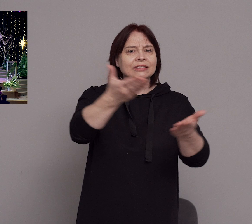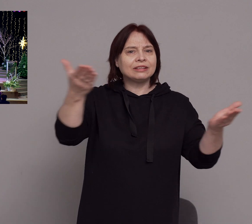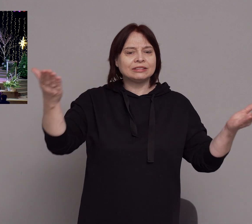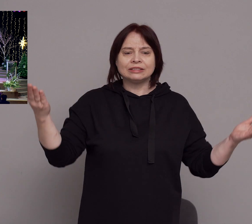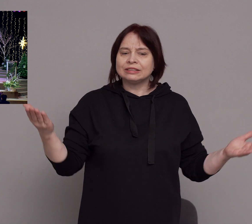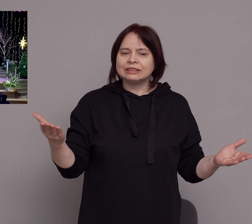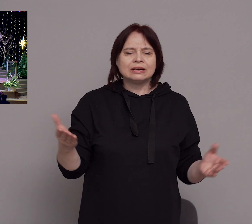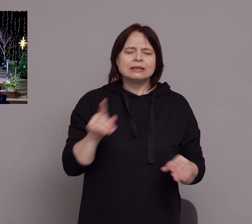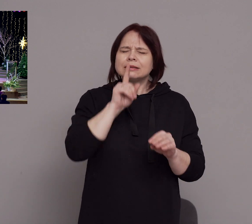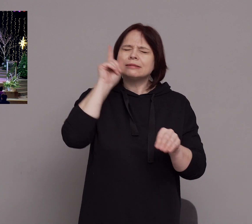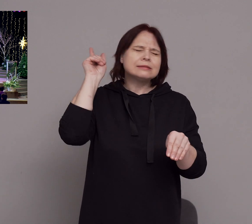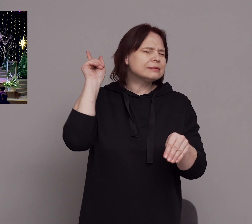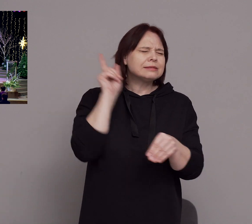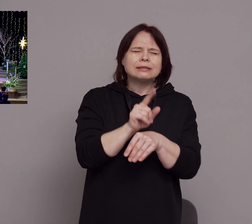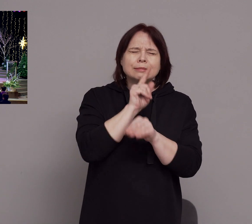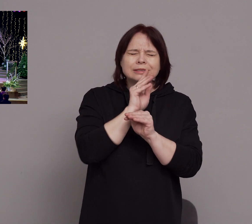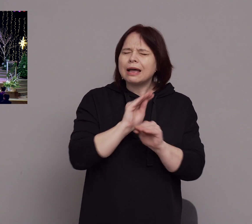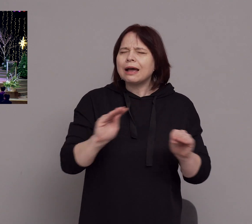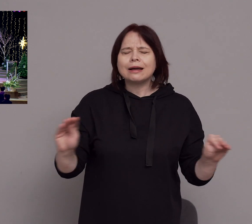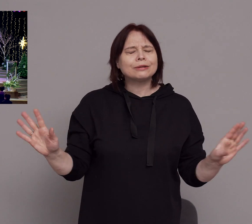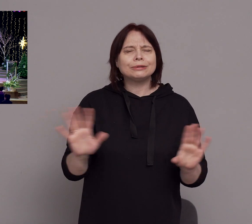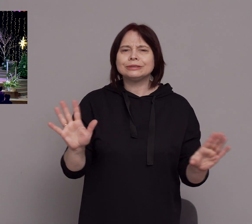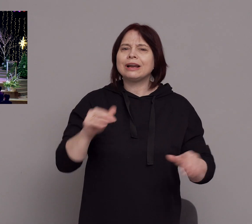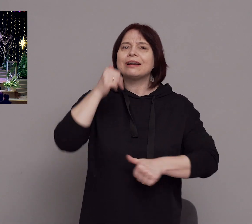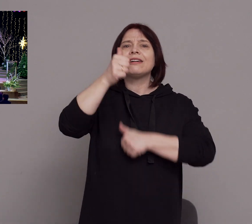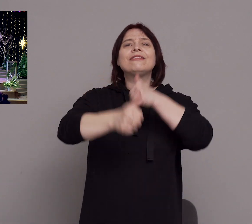Не заглушить хвалы